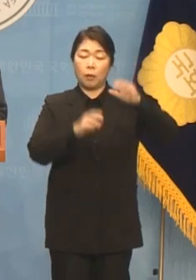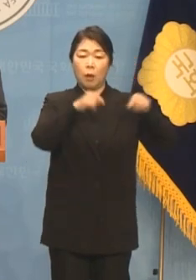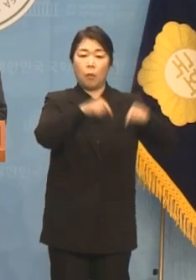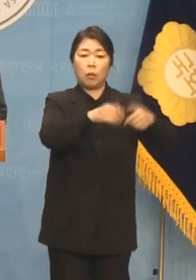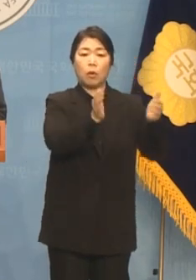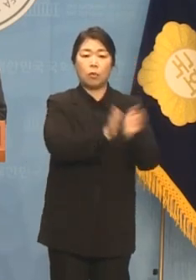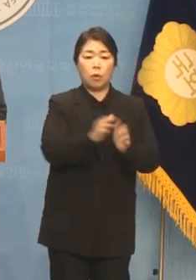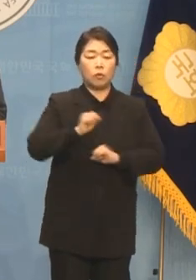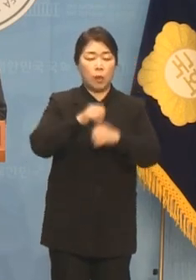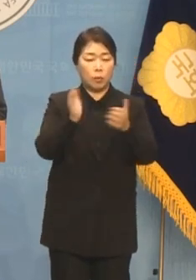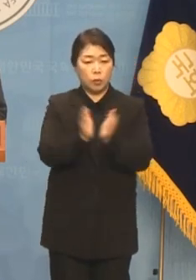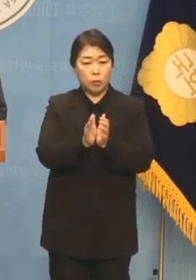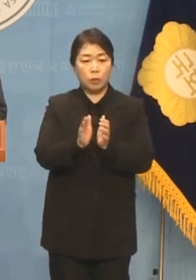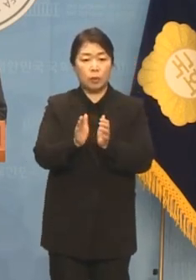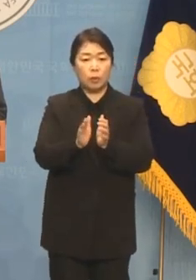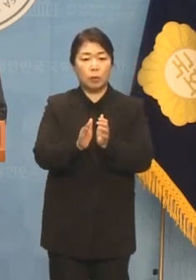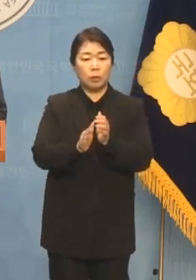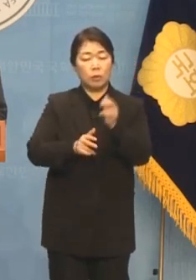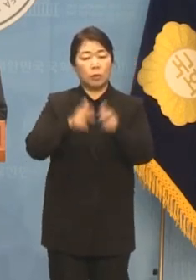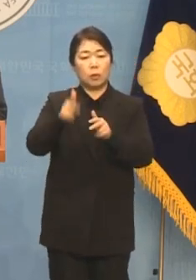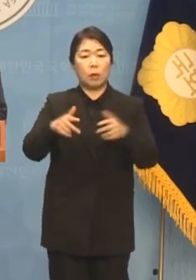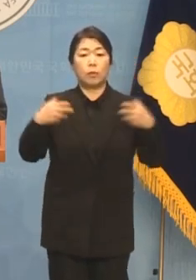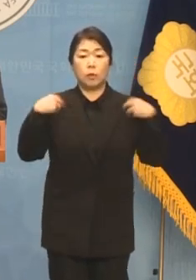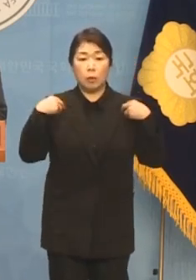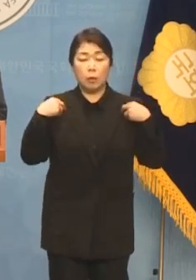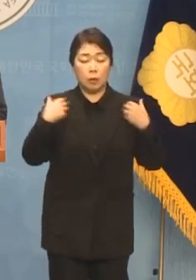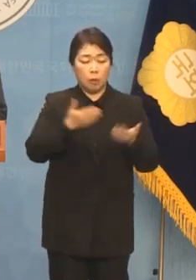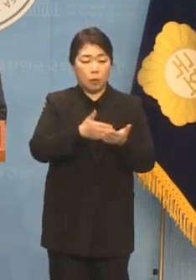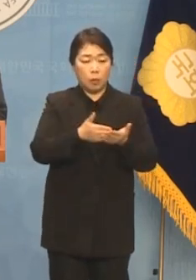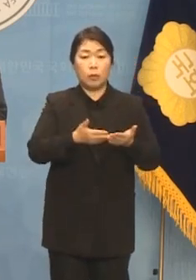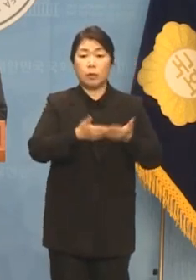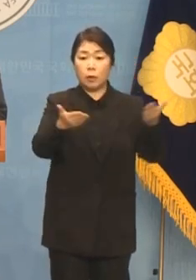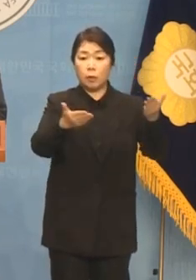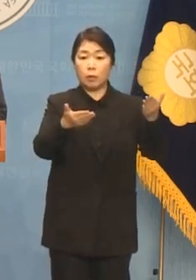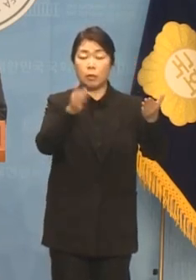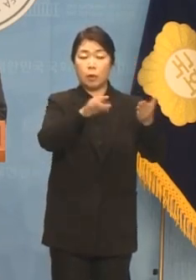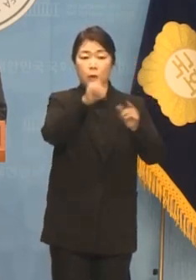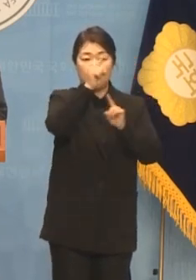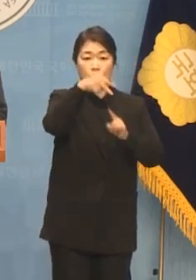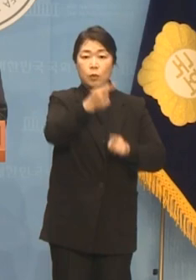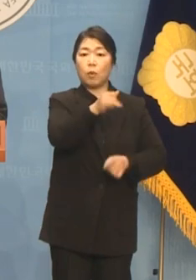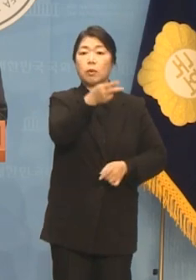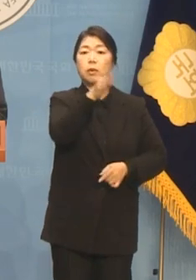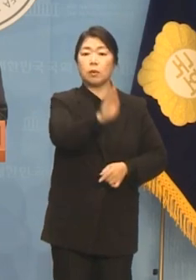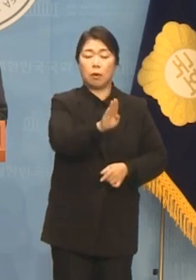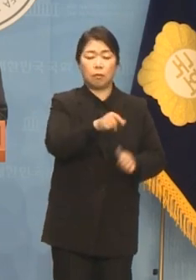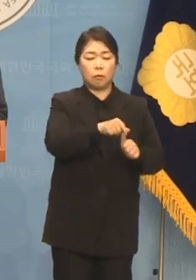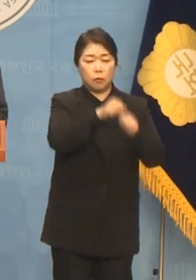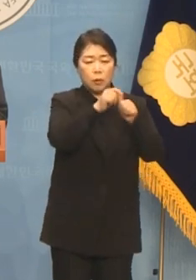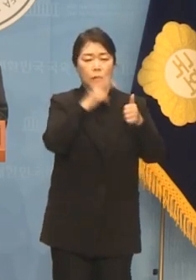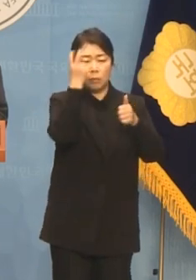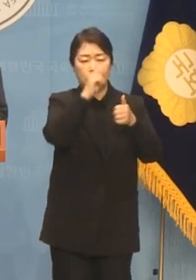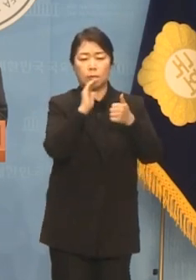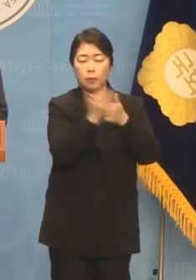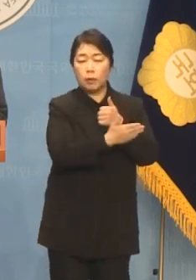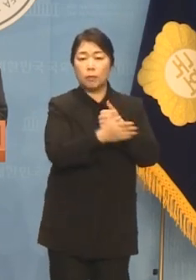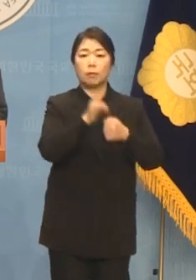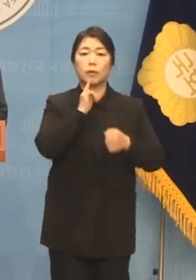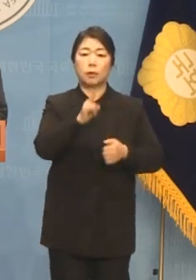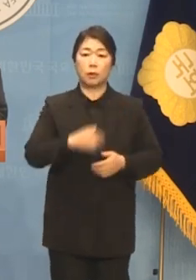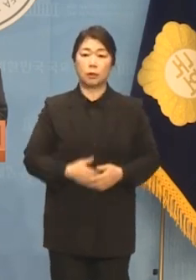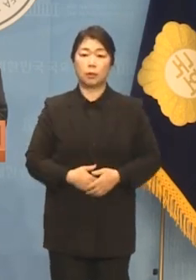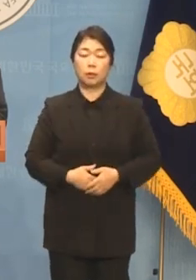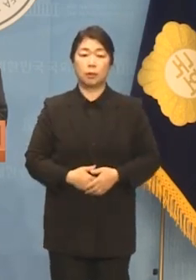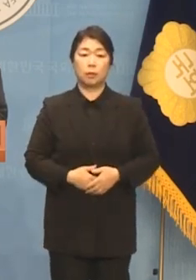국방부 방위사업청이 일제히 보도자료를 쏟아내면서 이종섭 구하기에 나섰습니다 영화라도